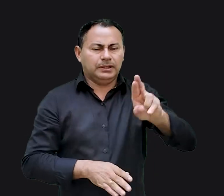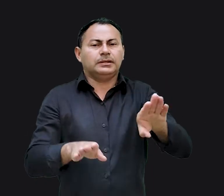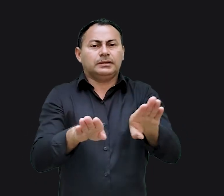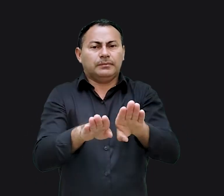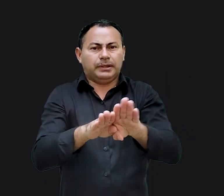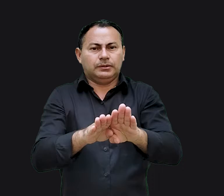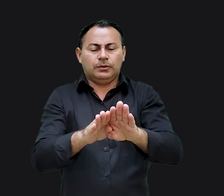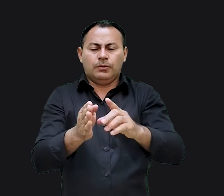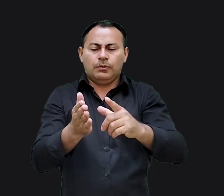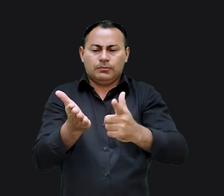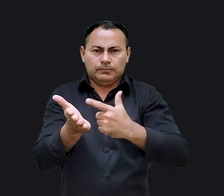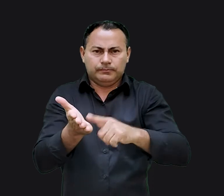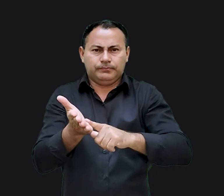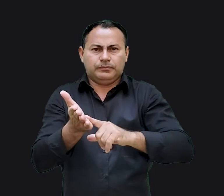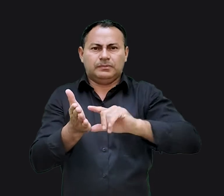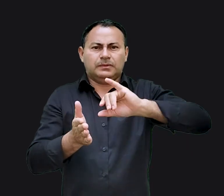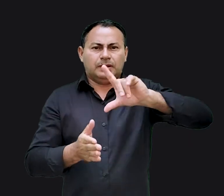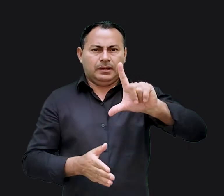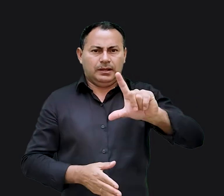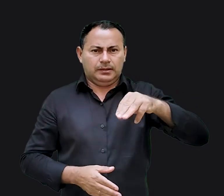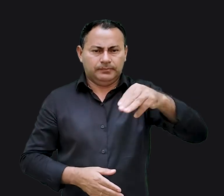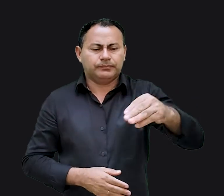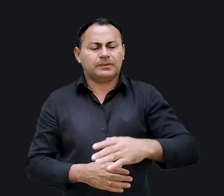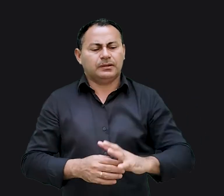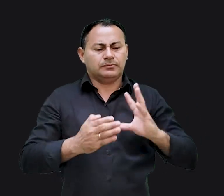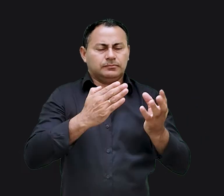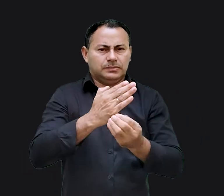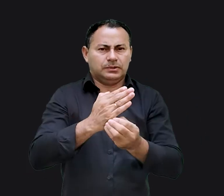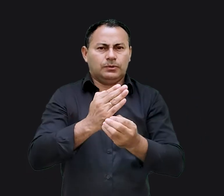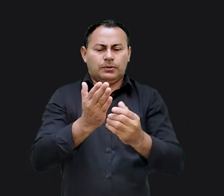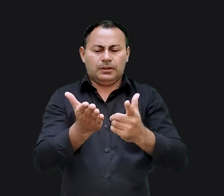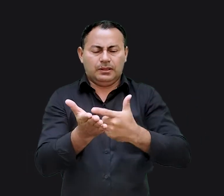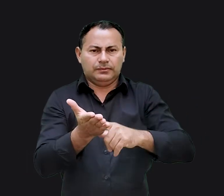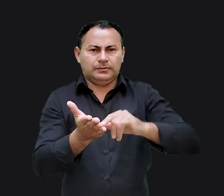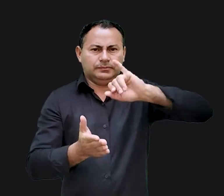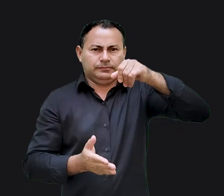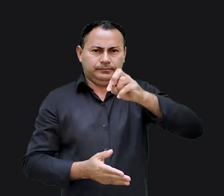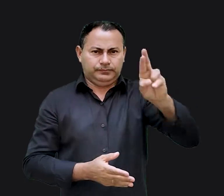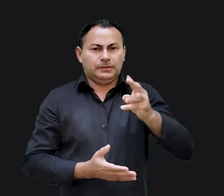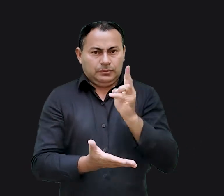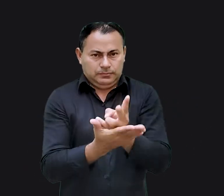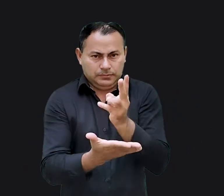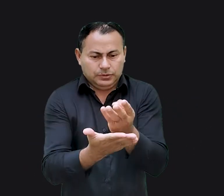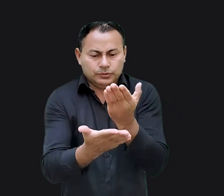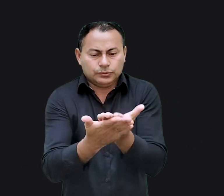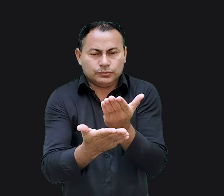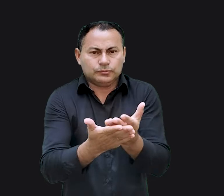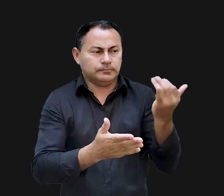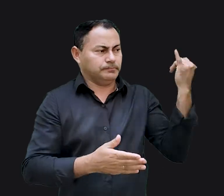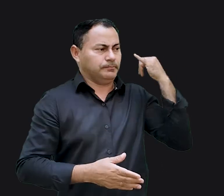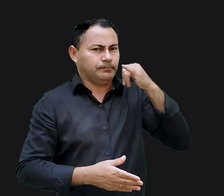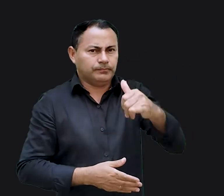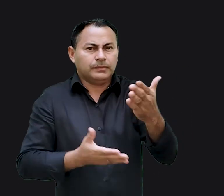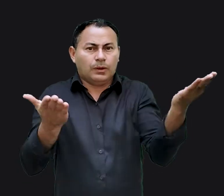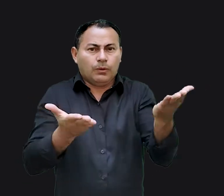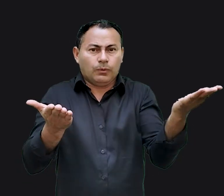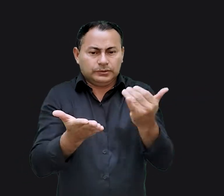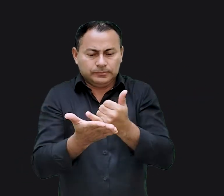o livro de Lamentações, que é um apêndice do livro de Jeremias. Continuando o estudo dos profetas, faremos hoje